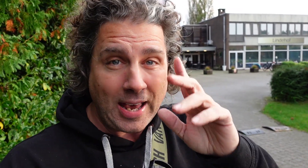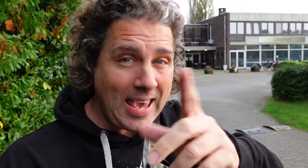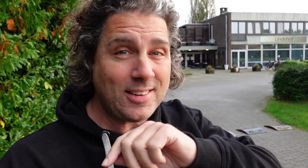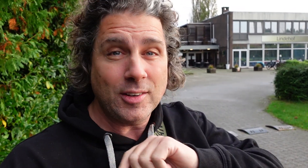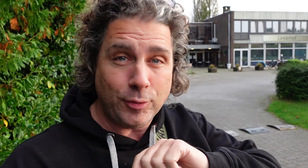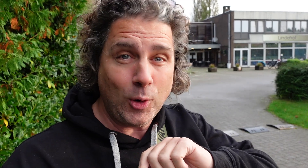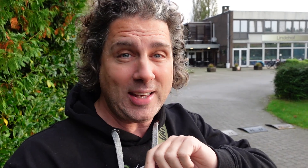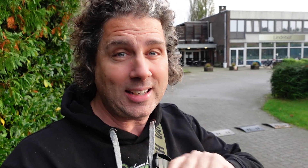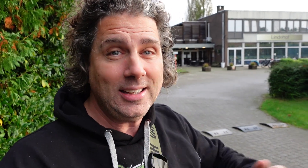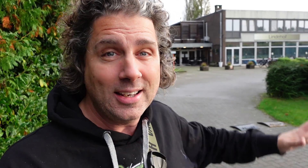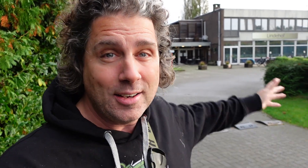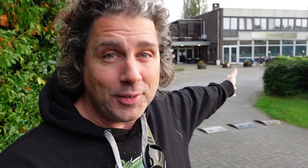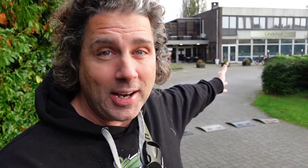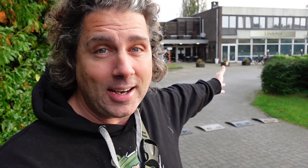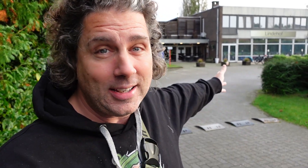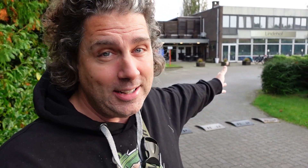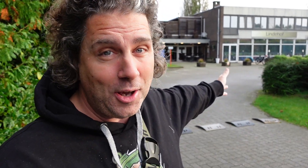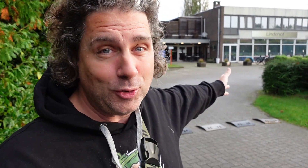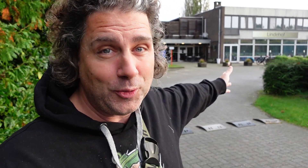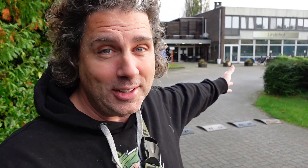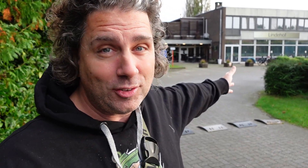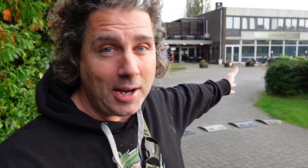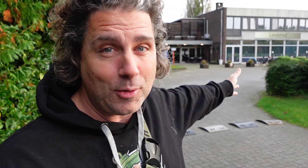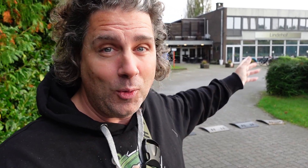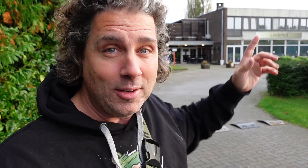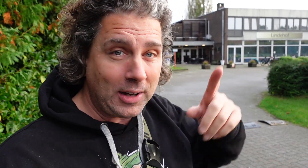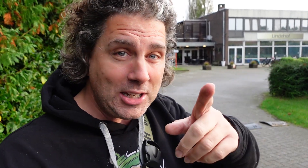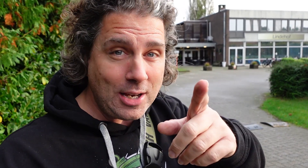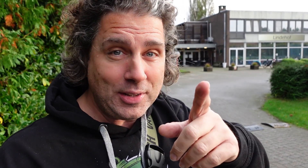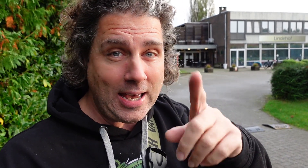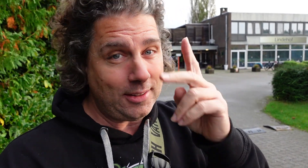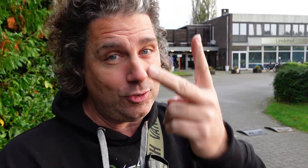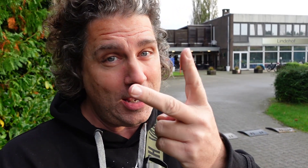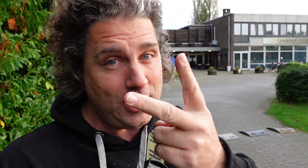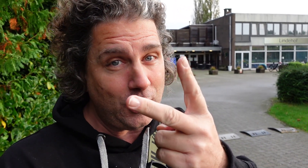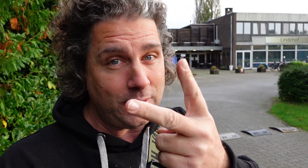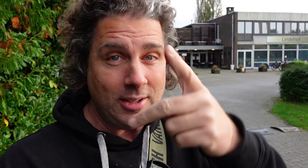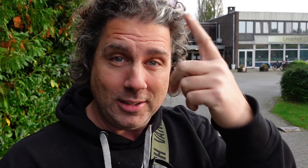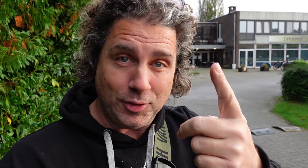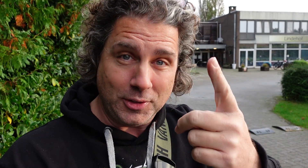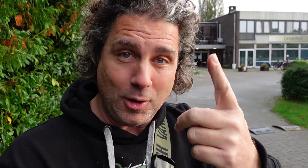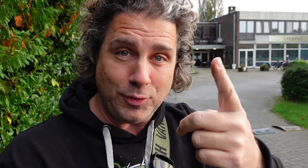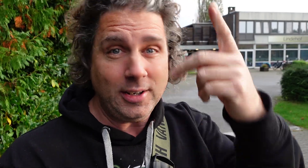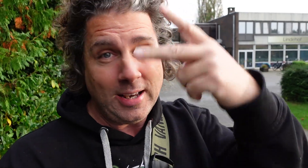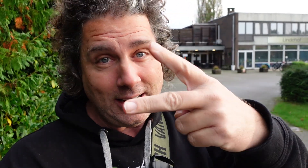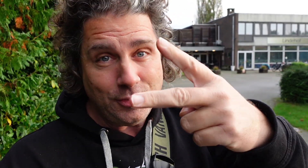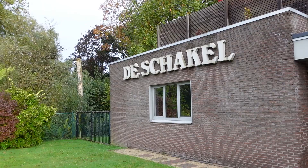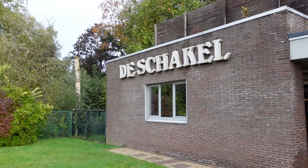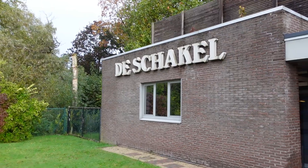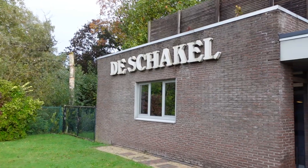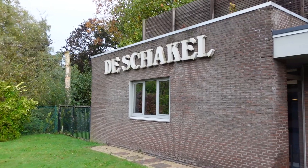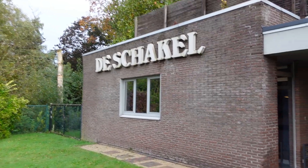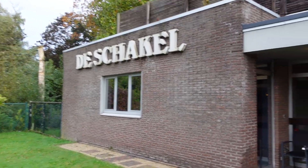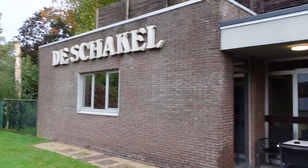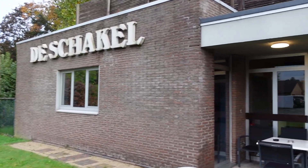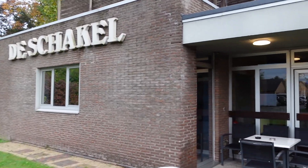dat echt voor het egie vandaag in Hasselt in de Schakel We gaan eens even kijken twee werelden die van de Dove en die van de